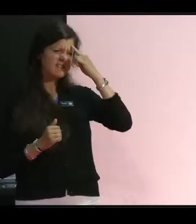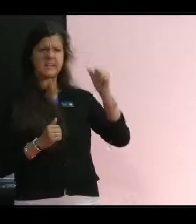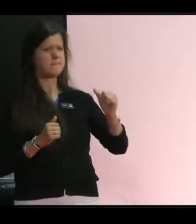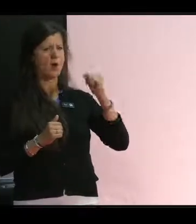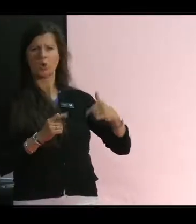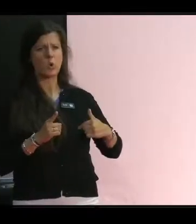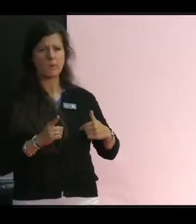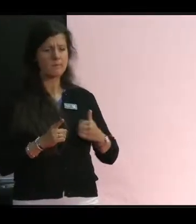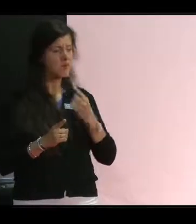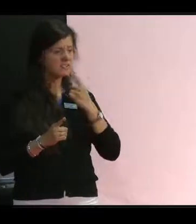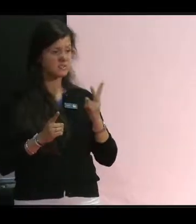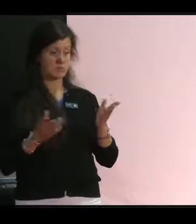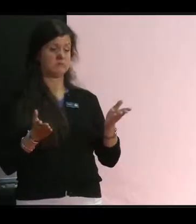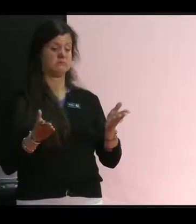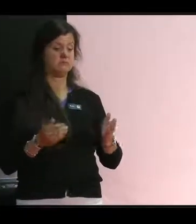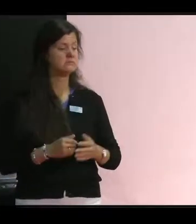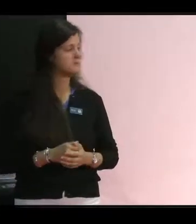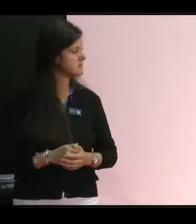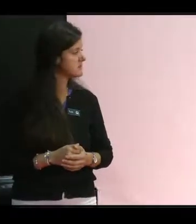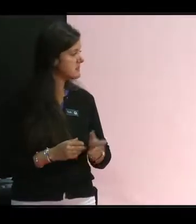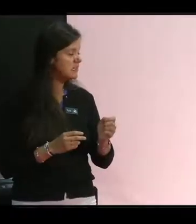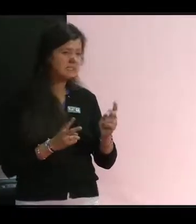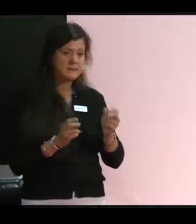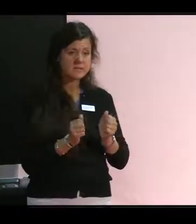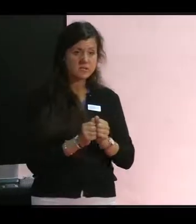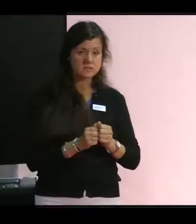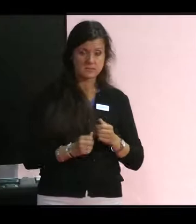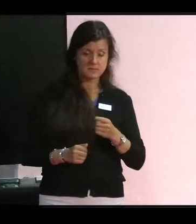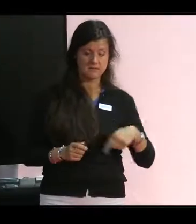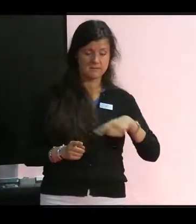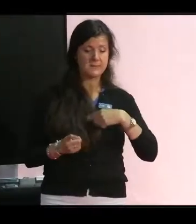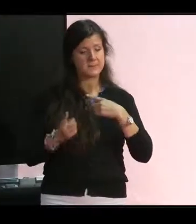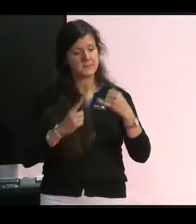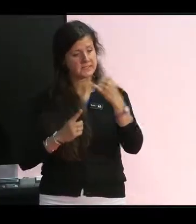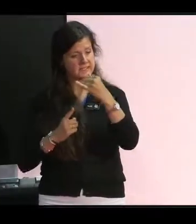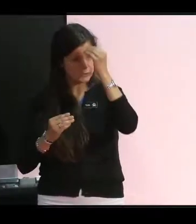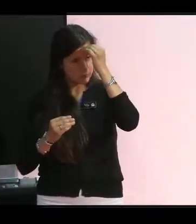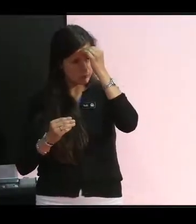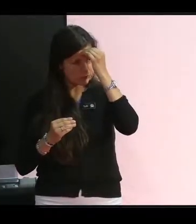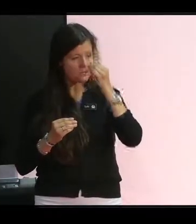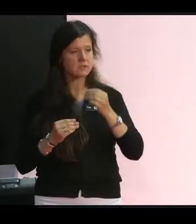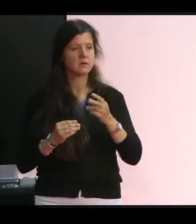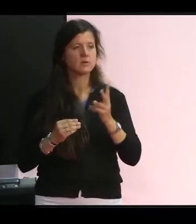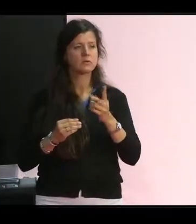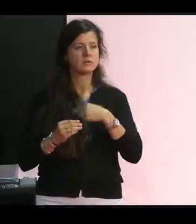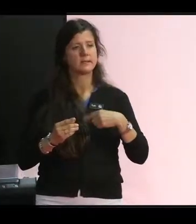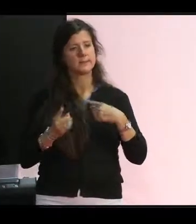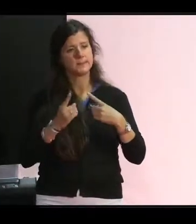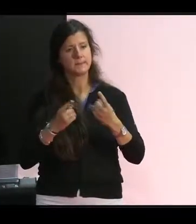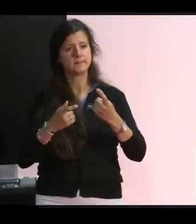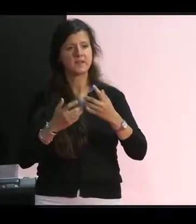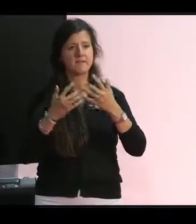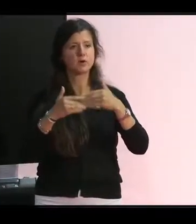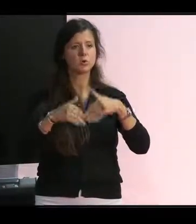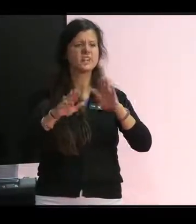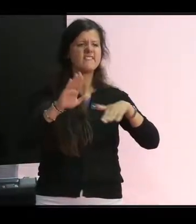är. Och det var lite så vi gick igenom i specialpedagogiken också. Och sen så pratade vi om att funktionsvariation, det har vi väl alla